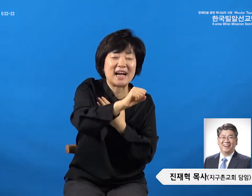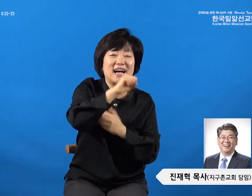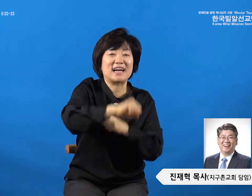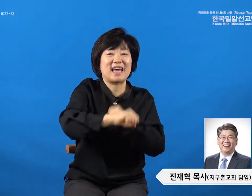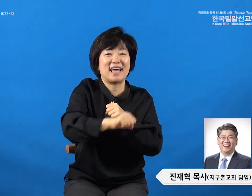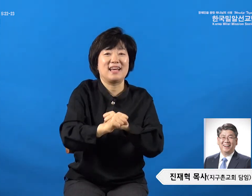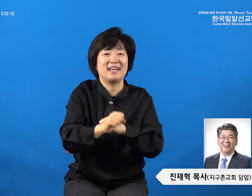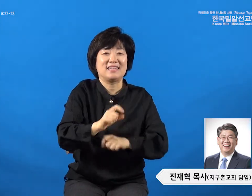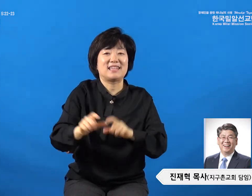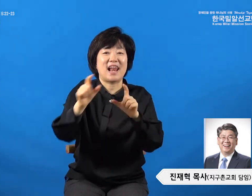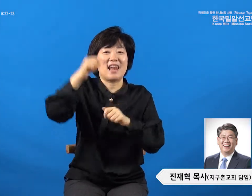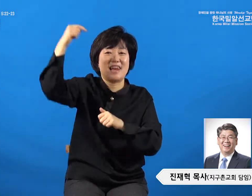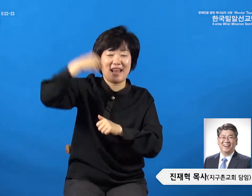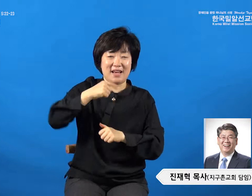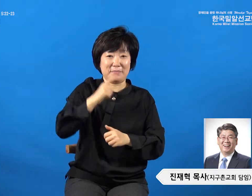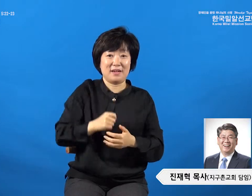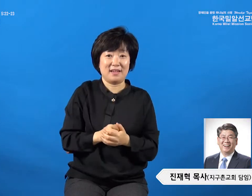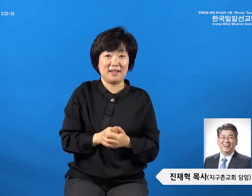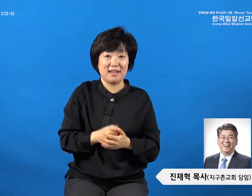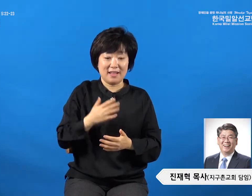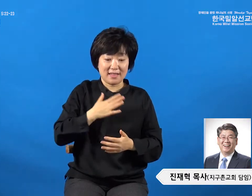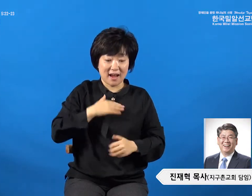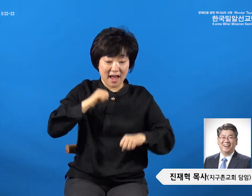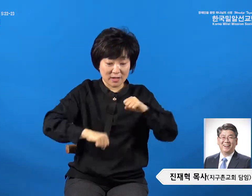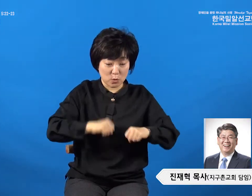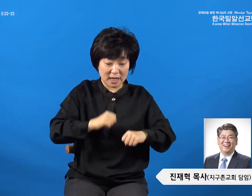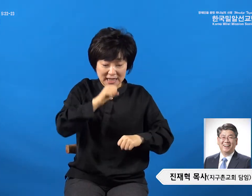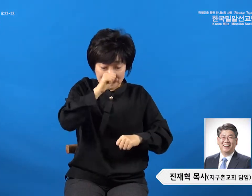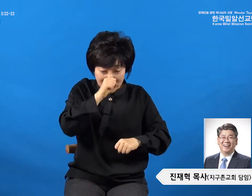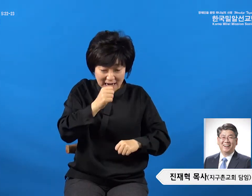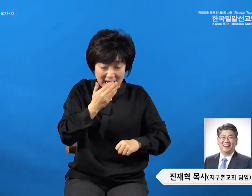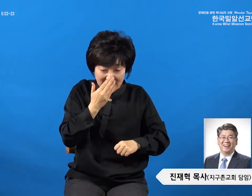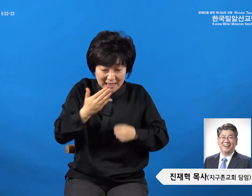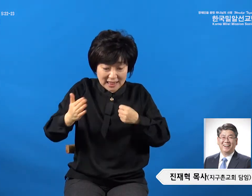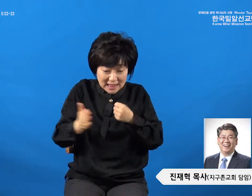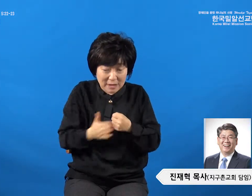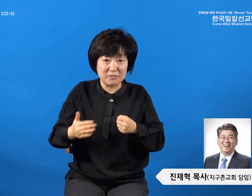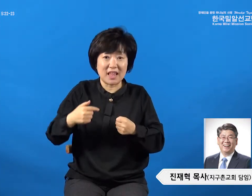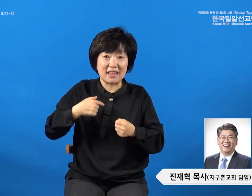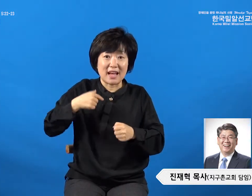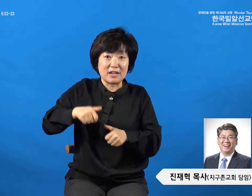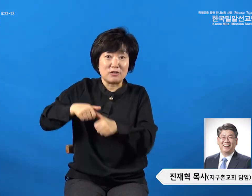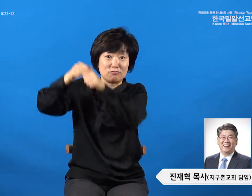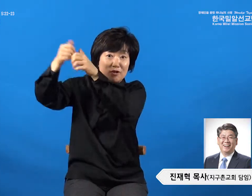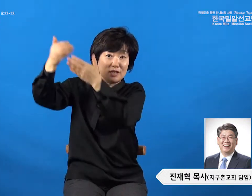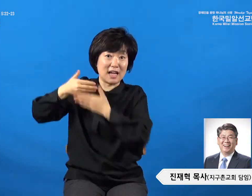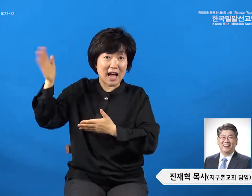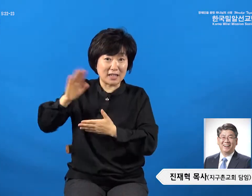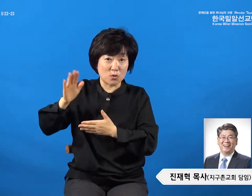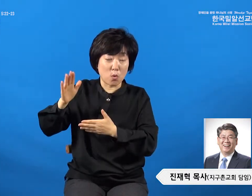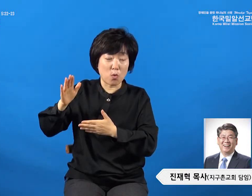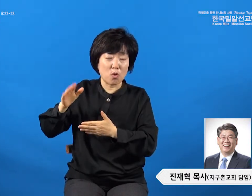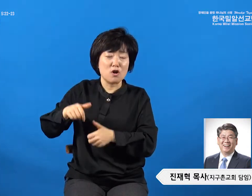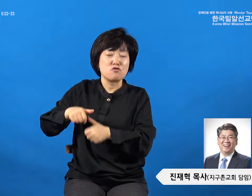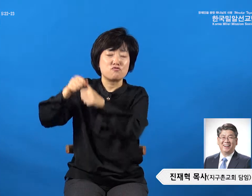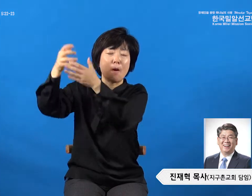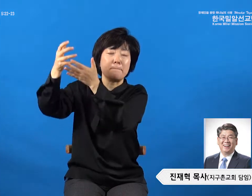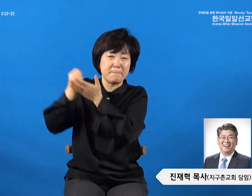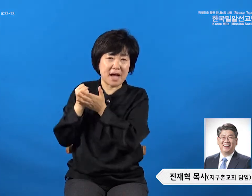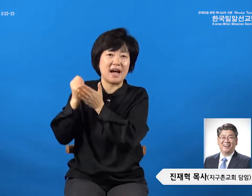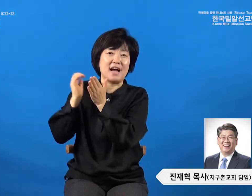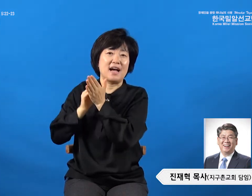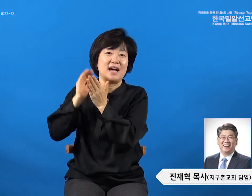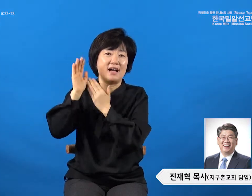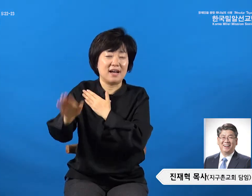말씀합니다. 선한 일을 통해서 우리를 구원하신 것이 아니라 선한 일을 하라고 우리를